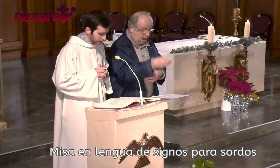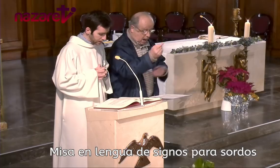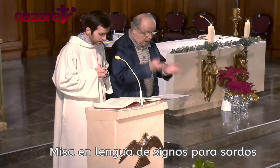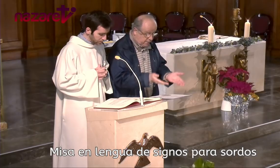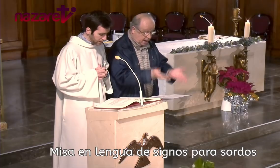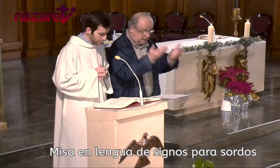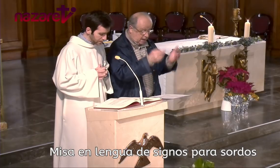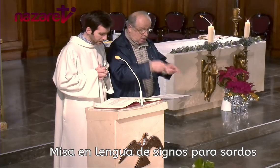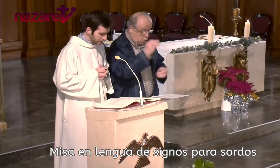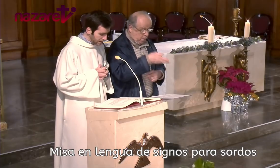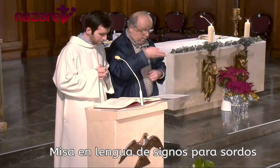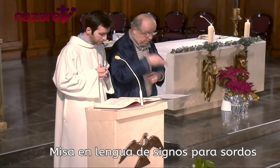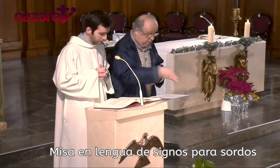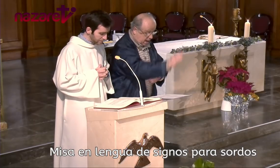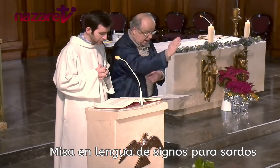la ciudad el primer día, proclamando: